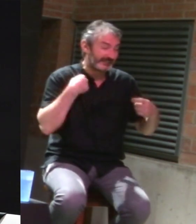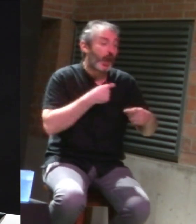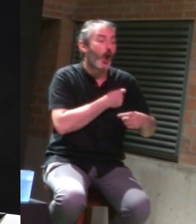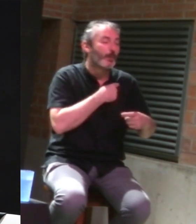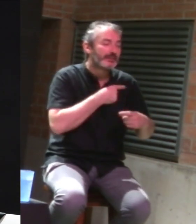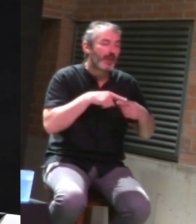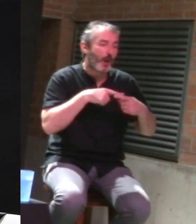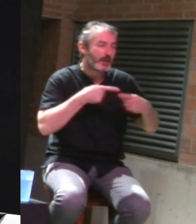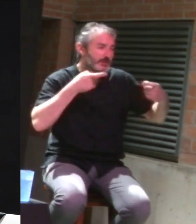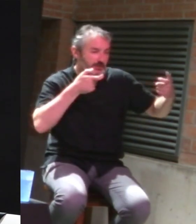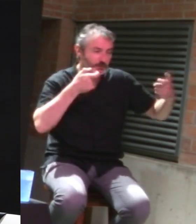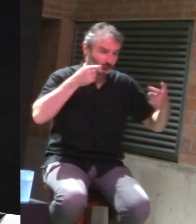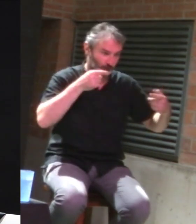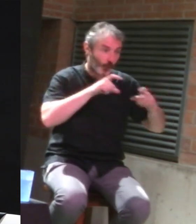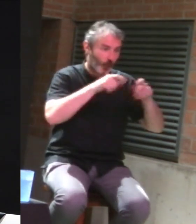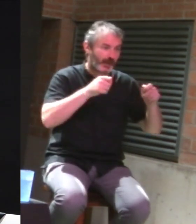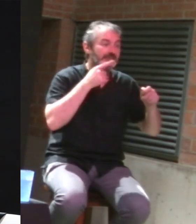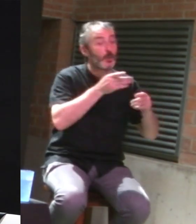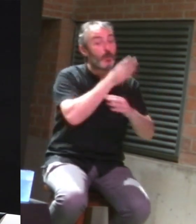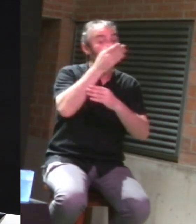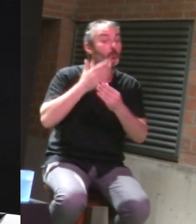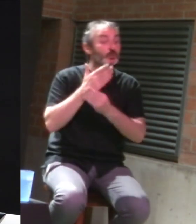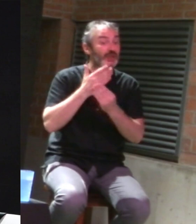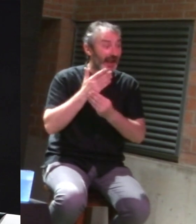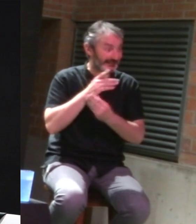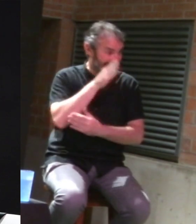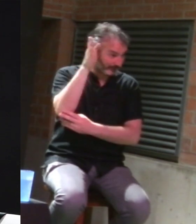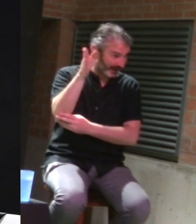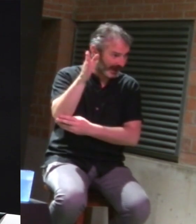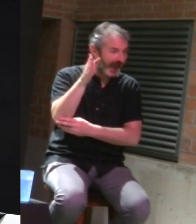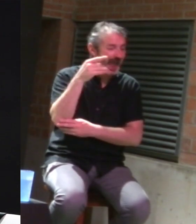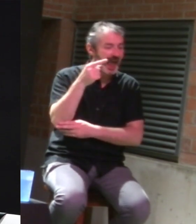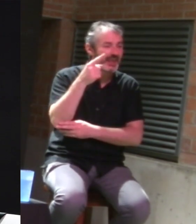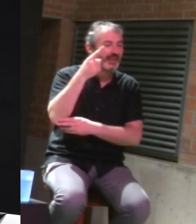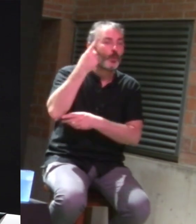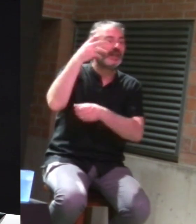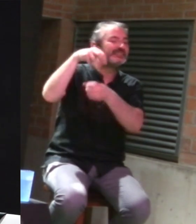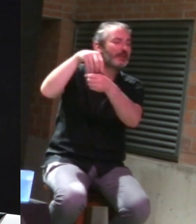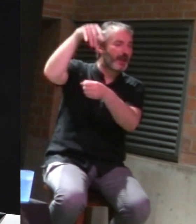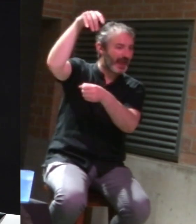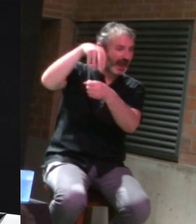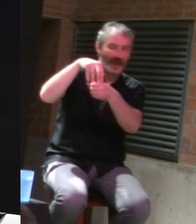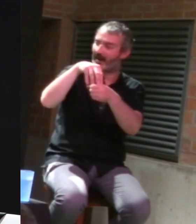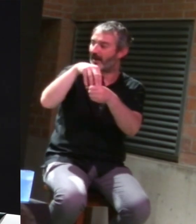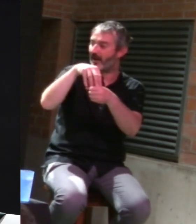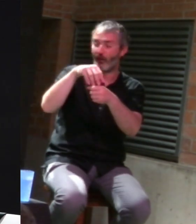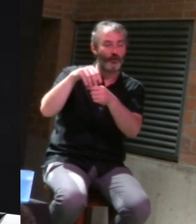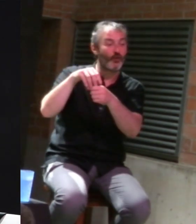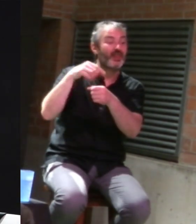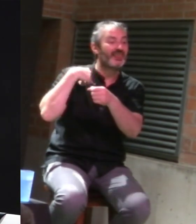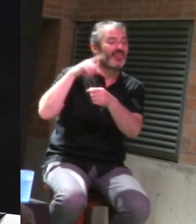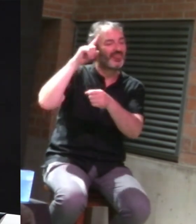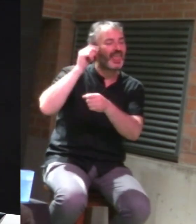comitè de la Constància. No sé si heu anat cap a Montserrat. Veureu que hi ha una xumaneia preciosa, helicoidal, que és de